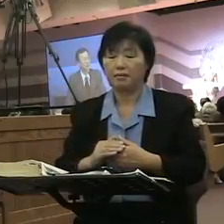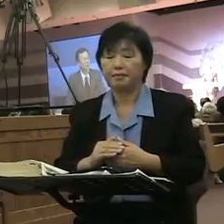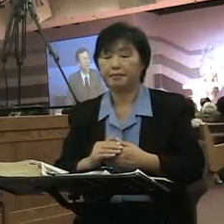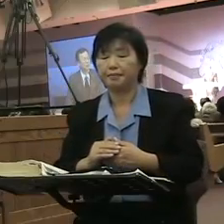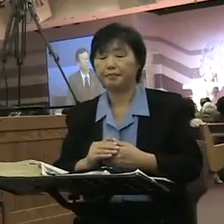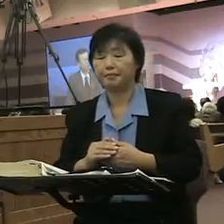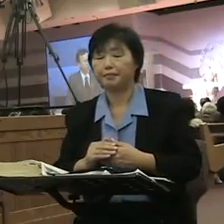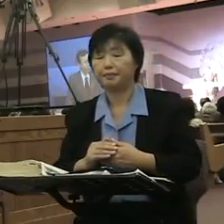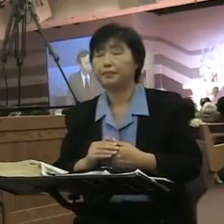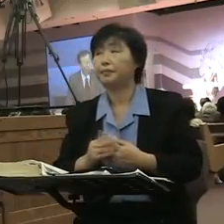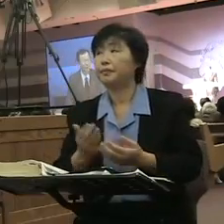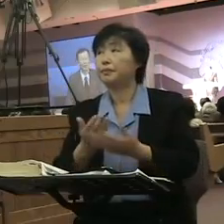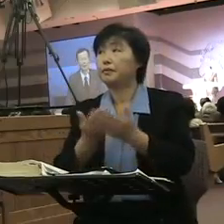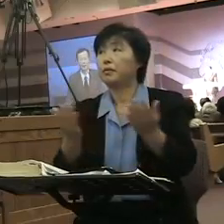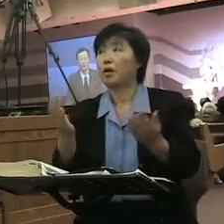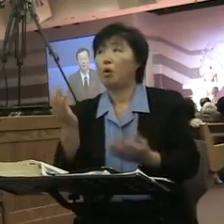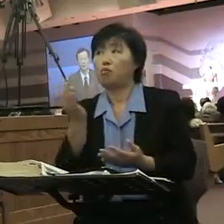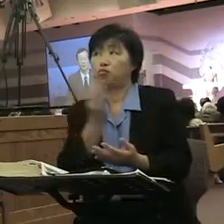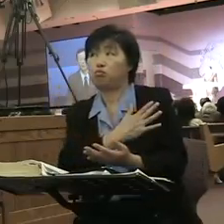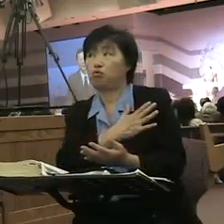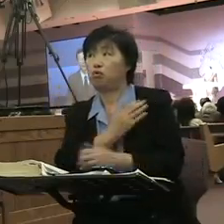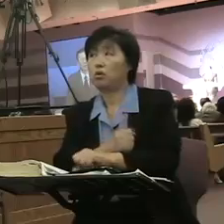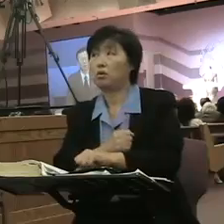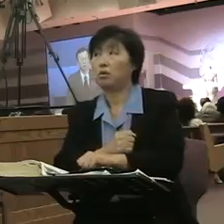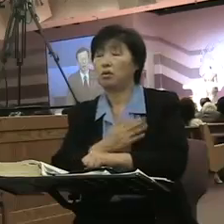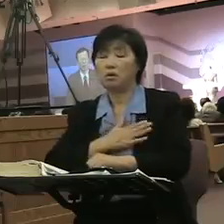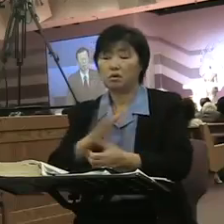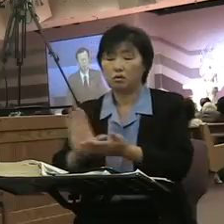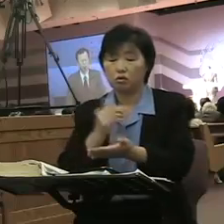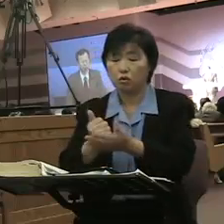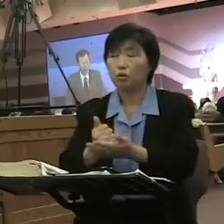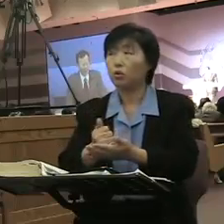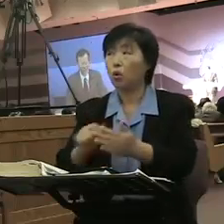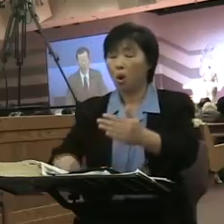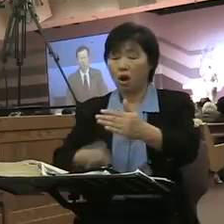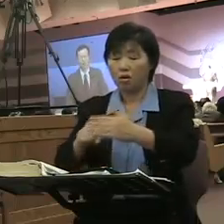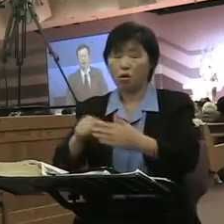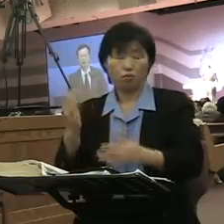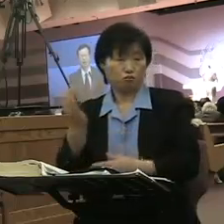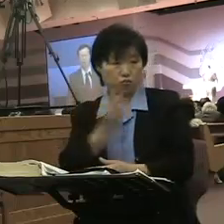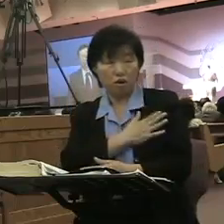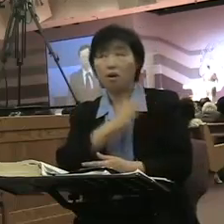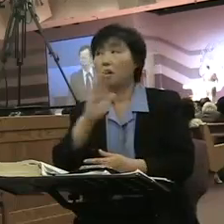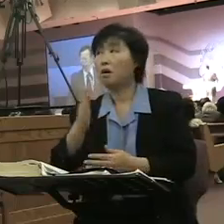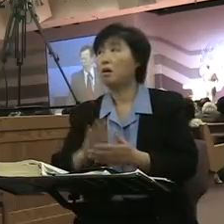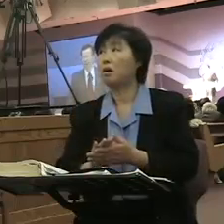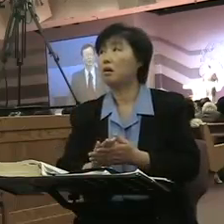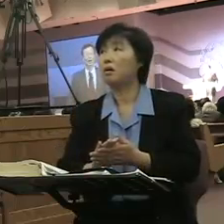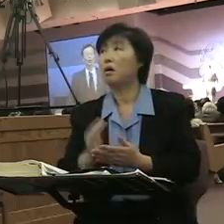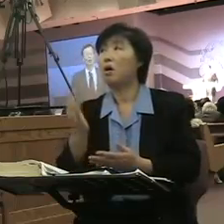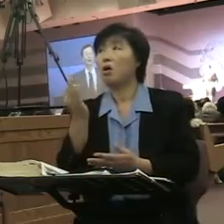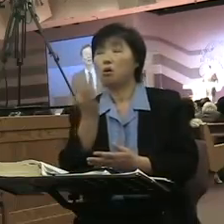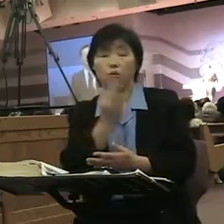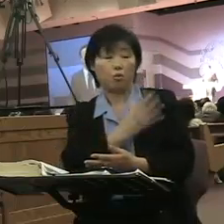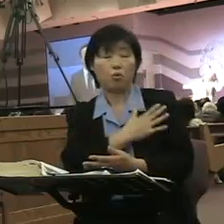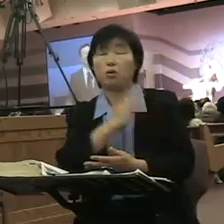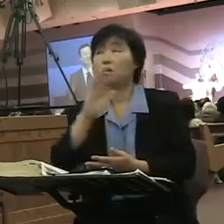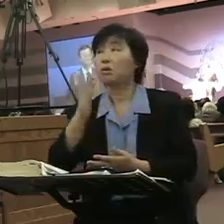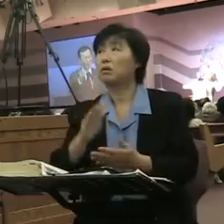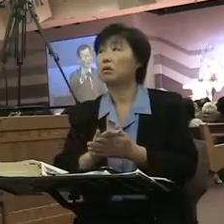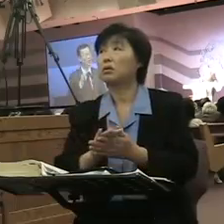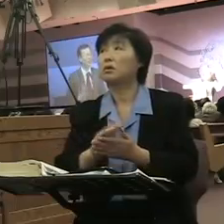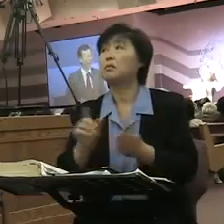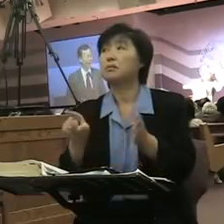여러분, 부유하다. 나는 그리스도 안에서 부자가 되었구나. 부유한 자가 되었다는